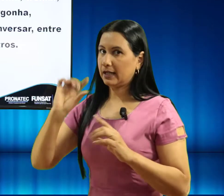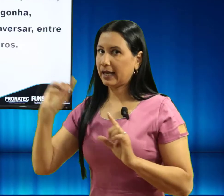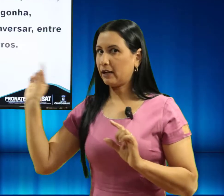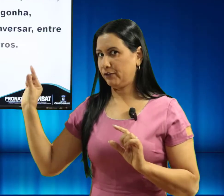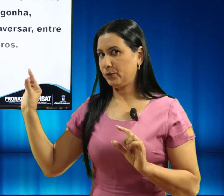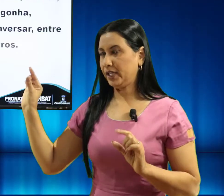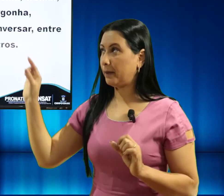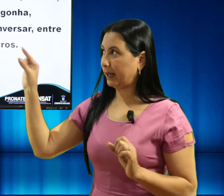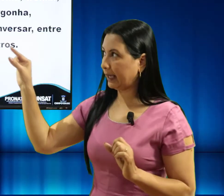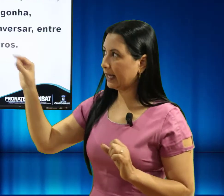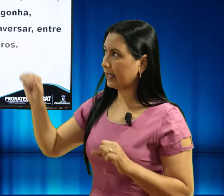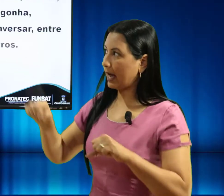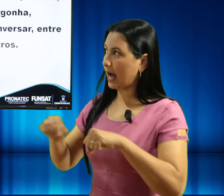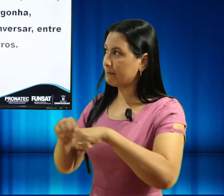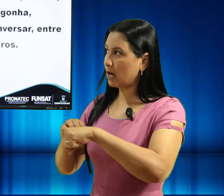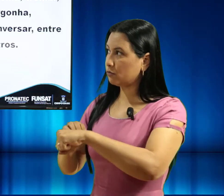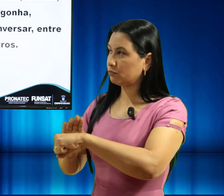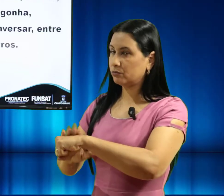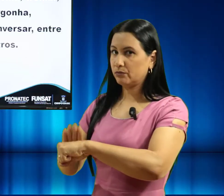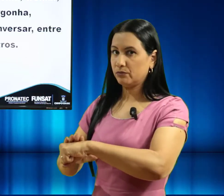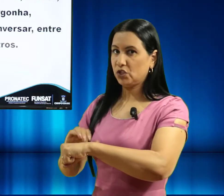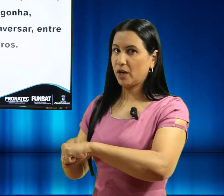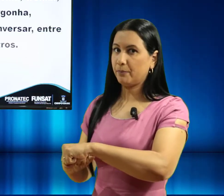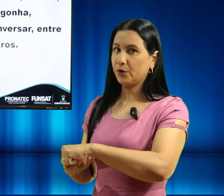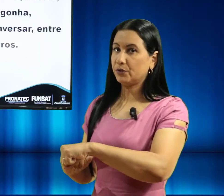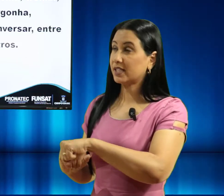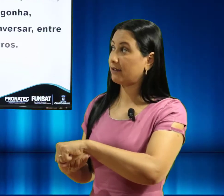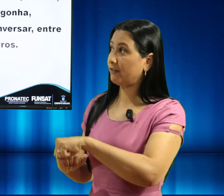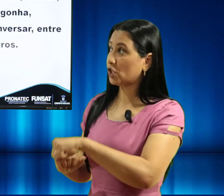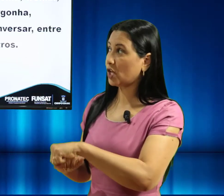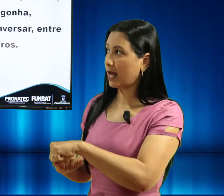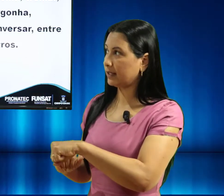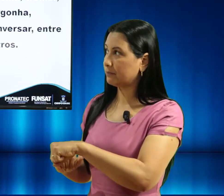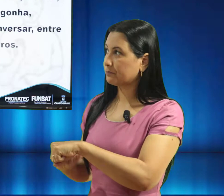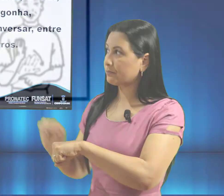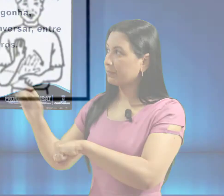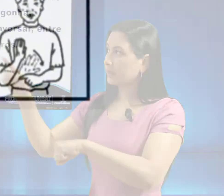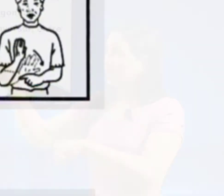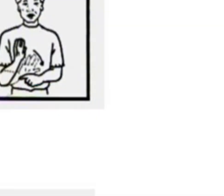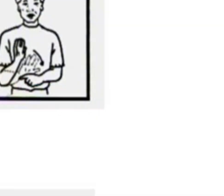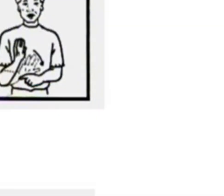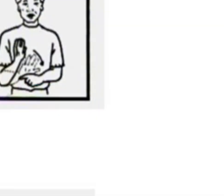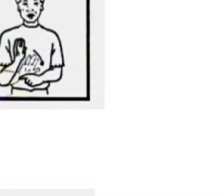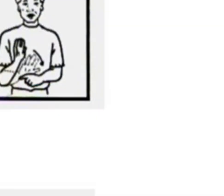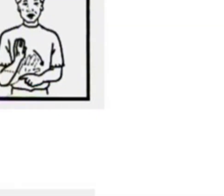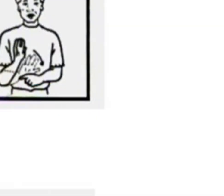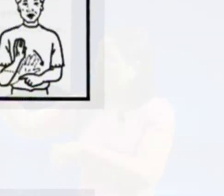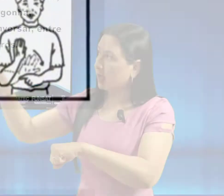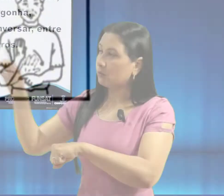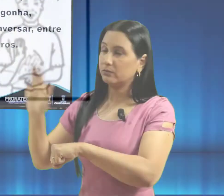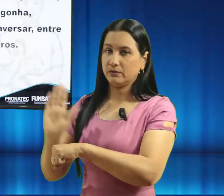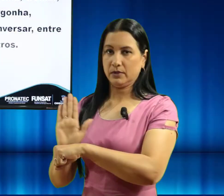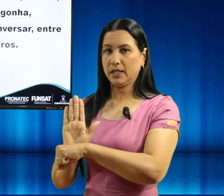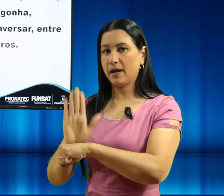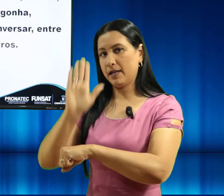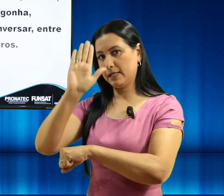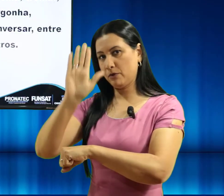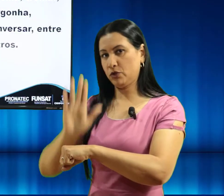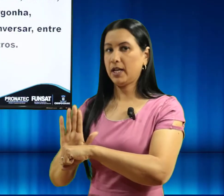naquela figurinha pequena, a mão de apoio está fechada e a outra mão, que é essa mão direita,